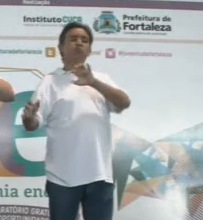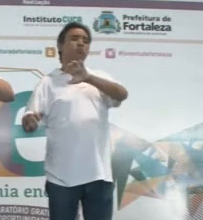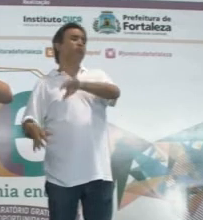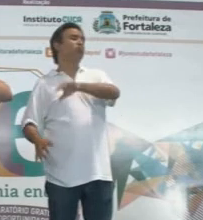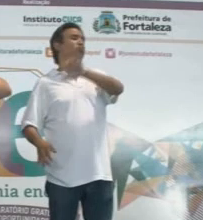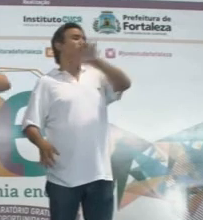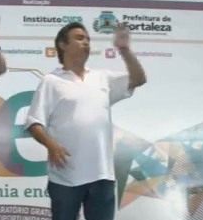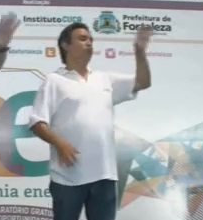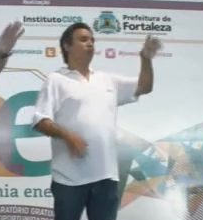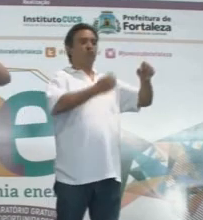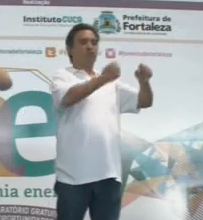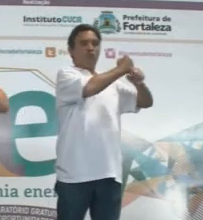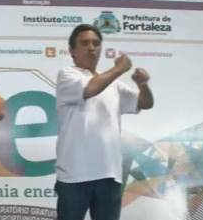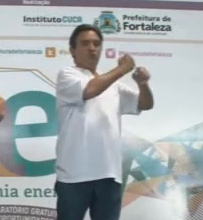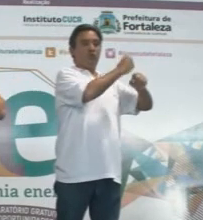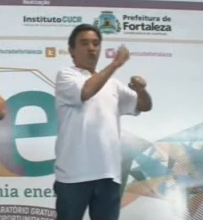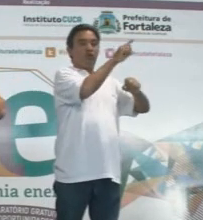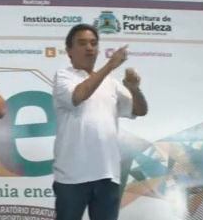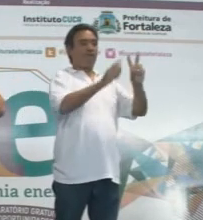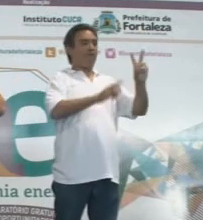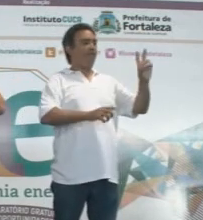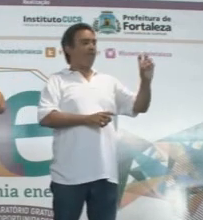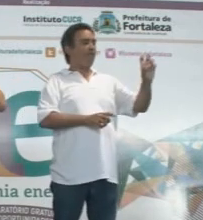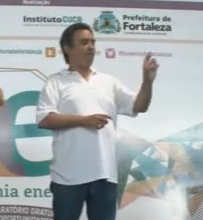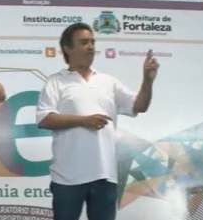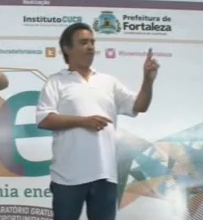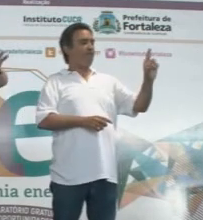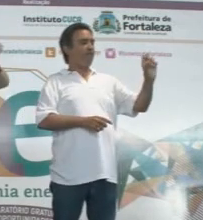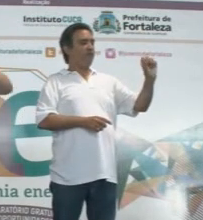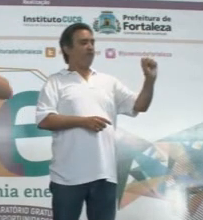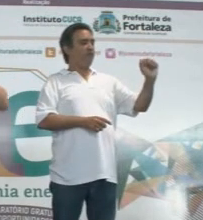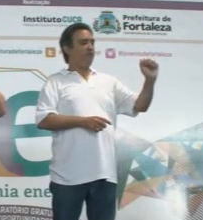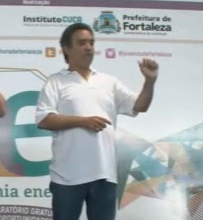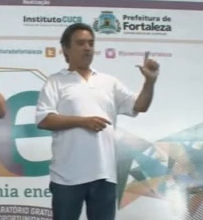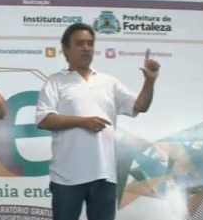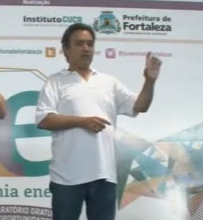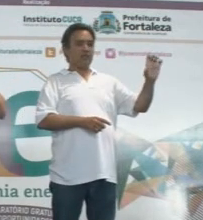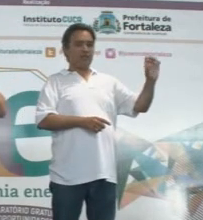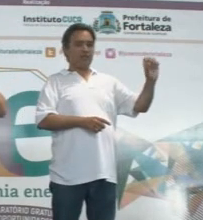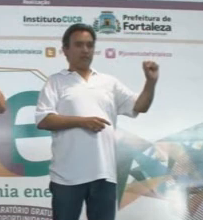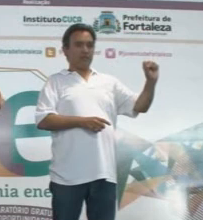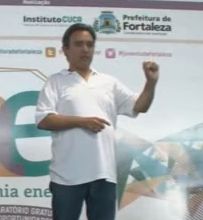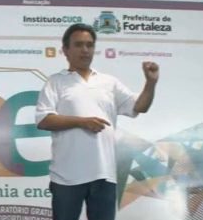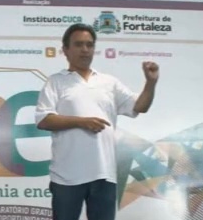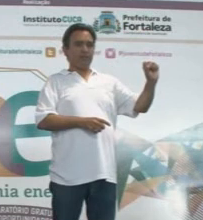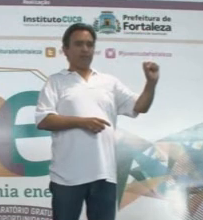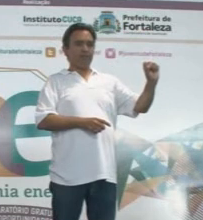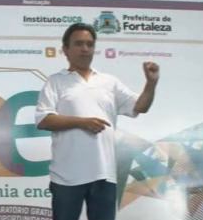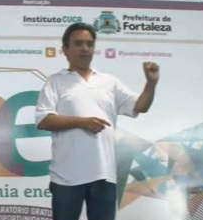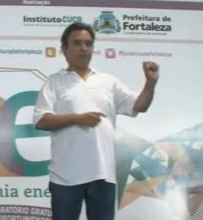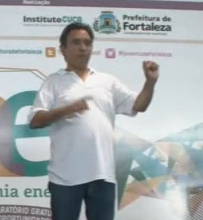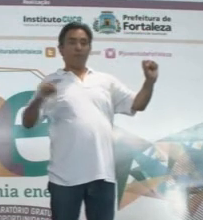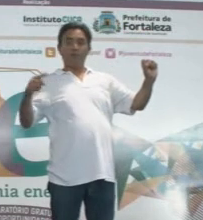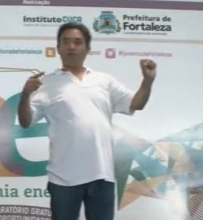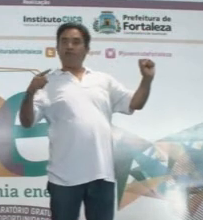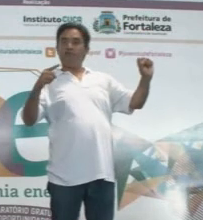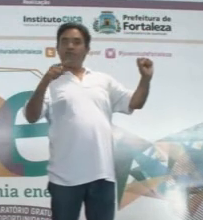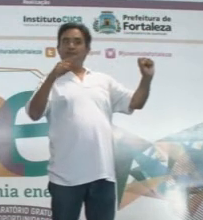todos. Construiu um palácio em Versalhes. É 1h30 de Paris, mais ou menos. Mas naquela época,